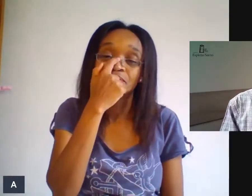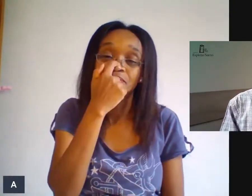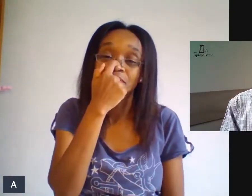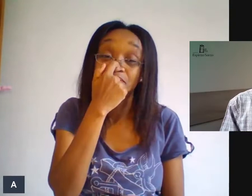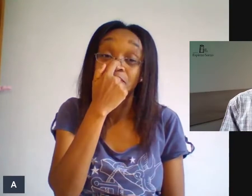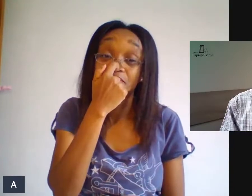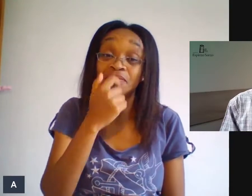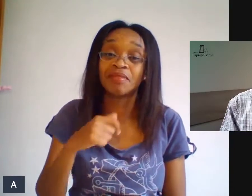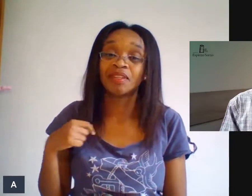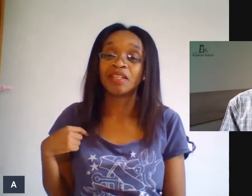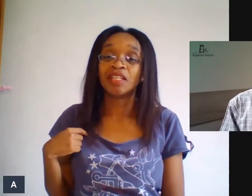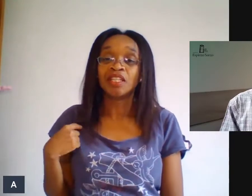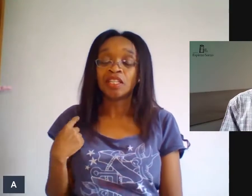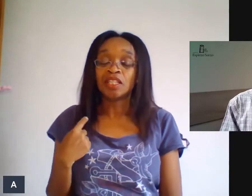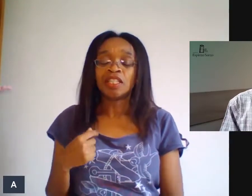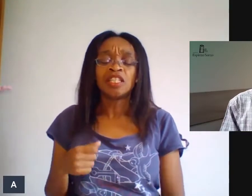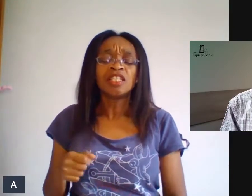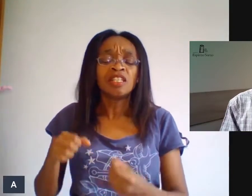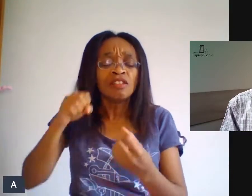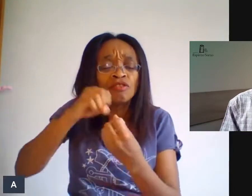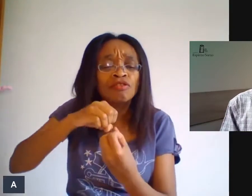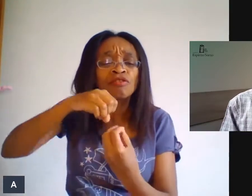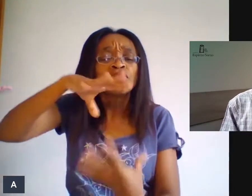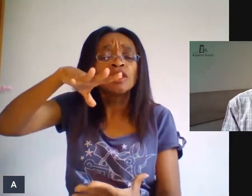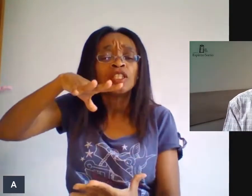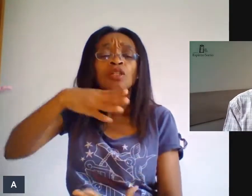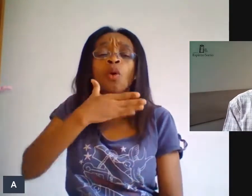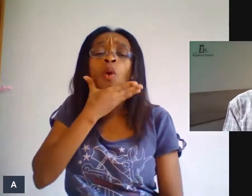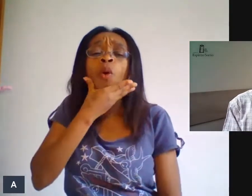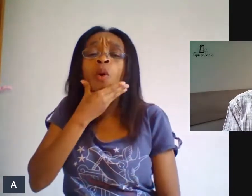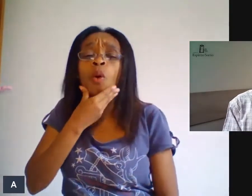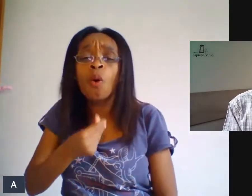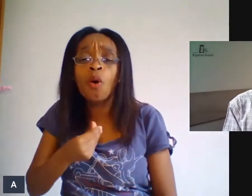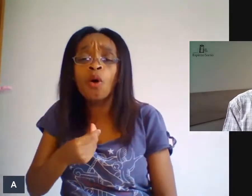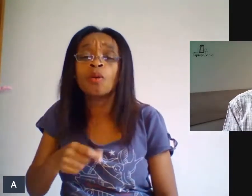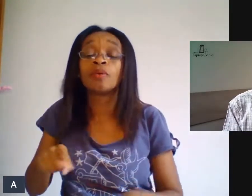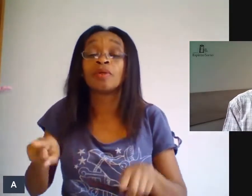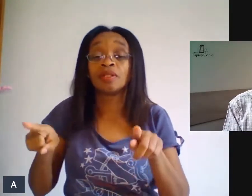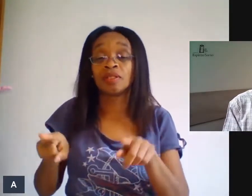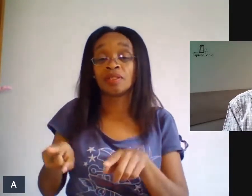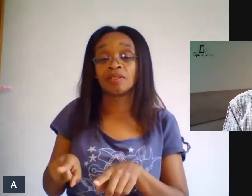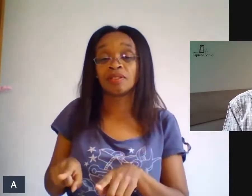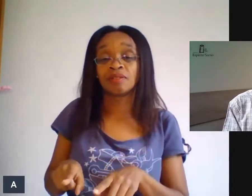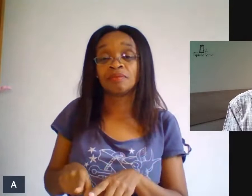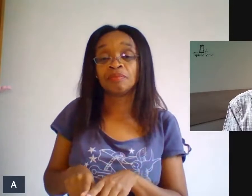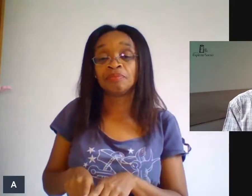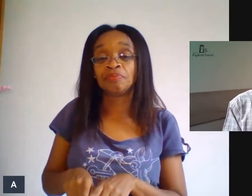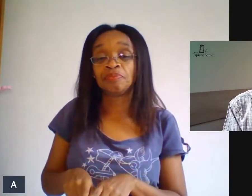E aí, criando o homem, mais para frente, nós vamos ver na palavra de Deus,